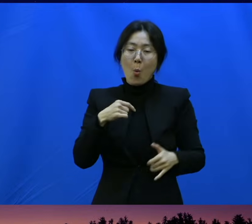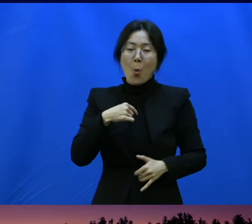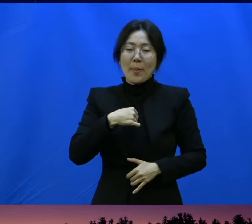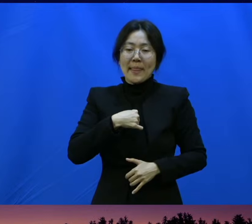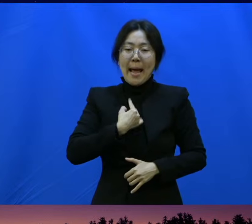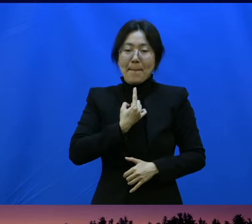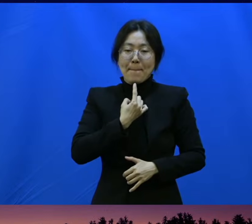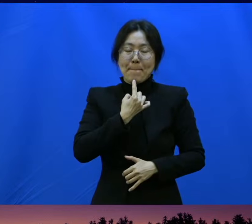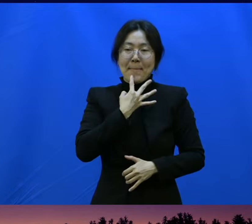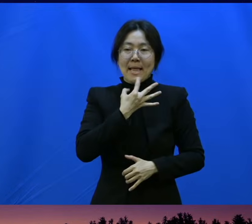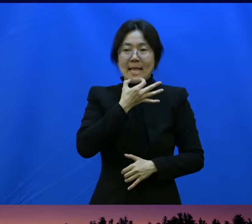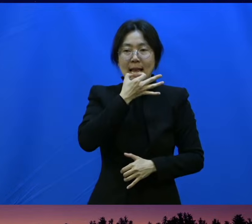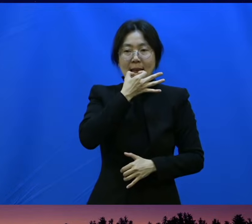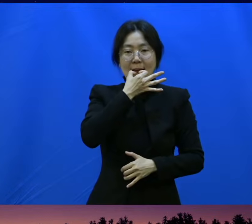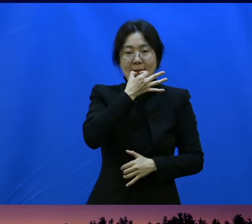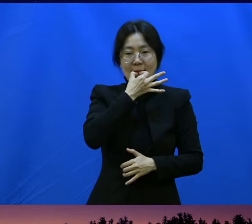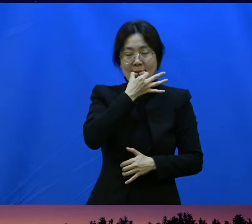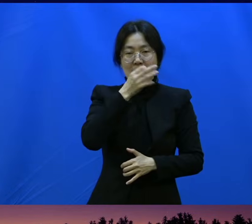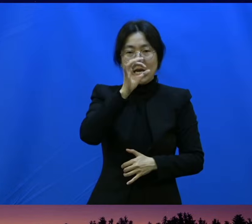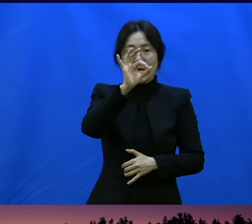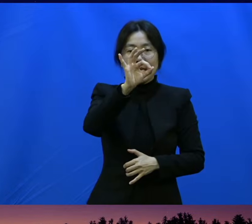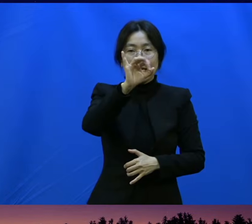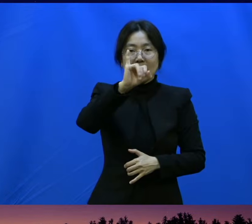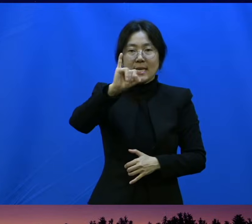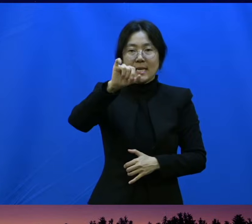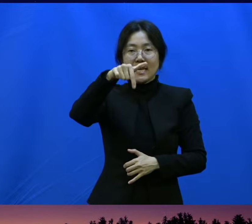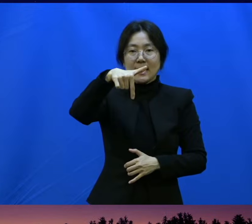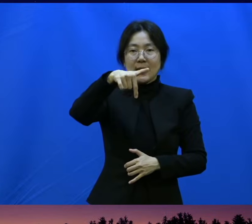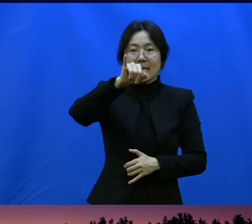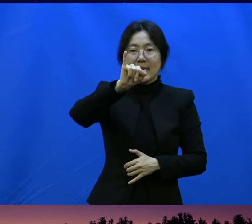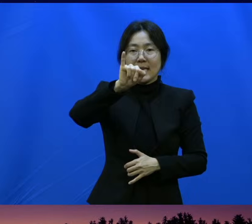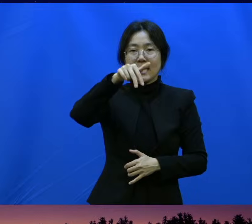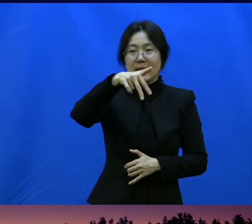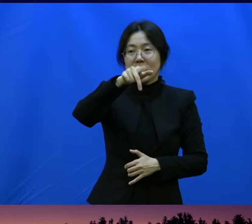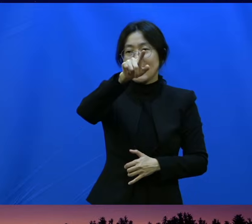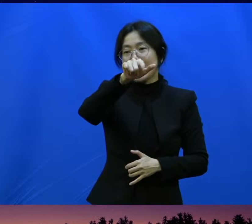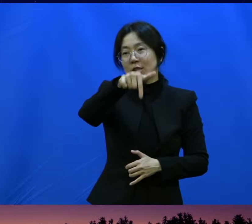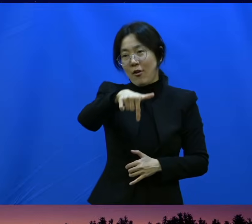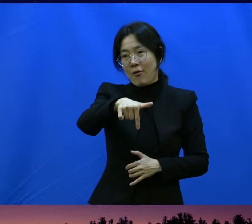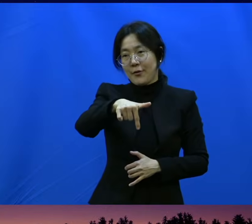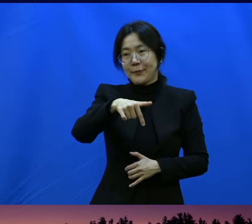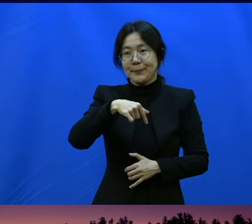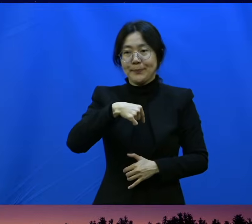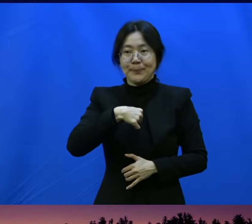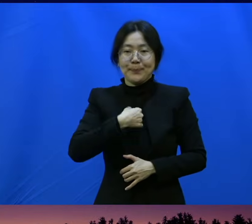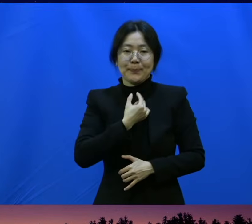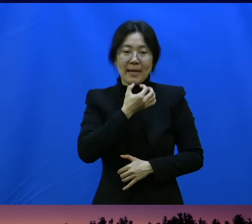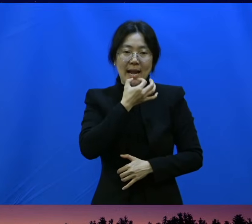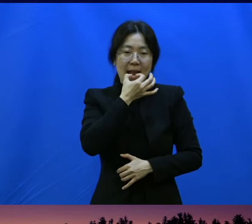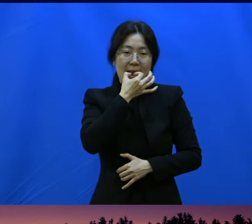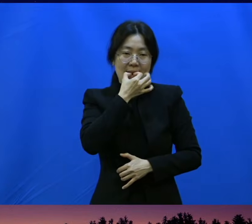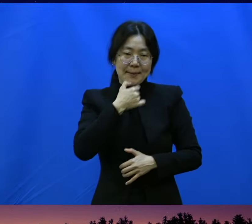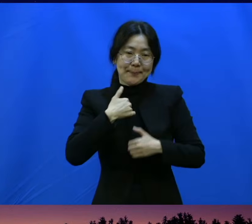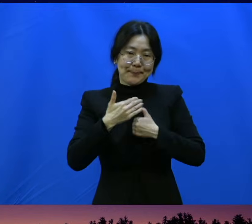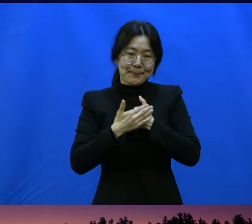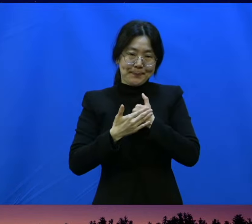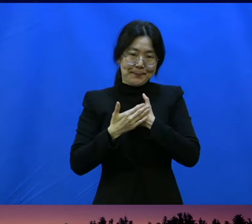여러분, 우리가 굉장히 이기적인 존재예요. 특별히 여러분, 내가 힘들면요 더 이기적인 존재가